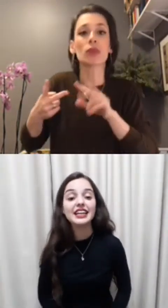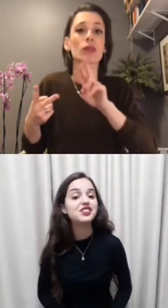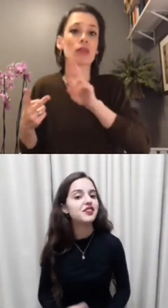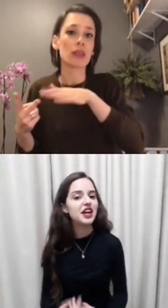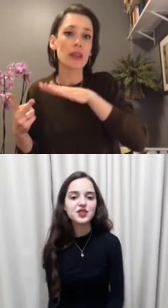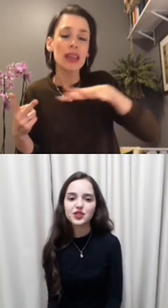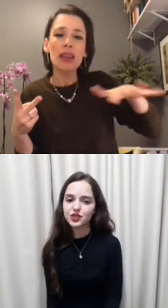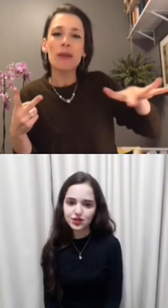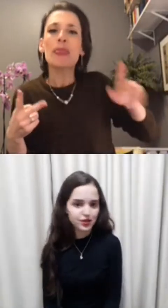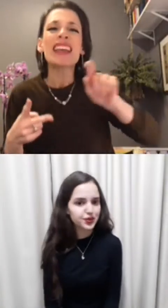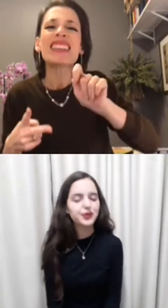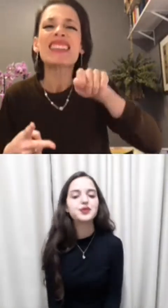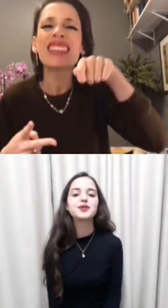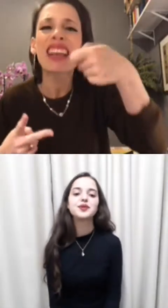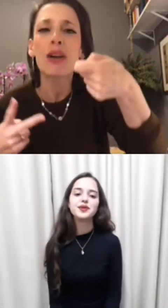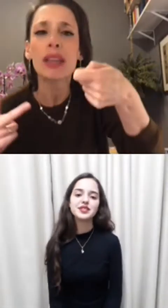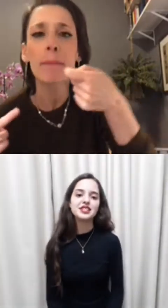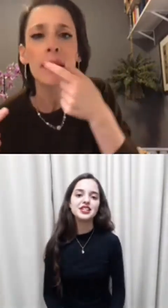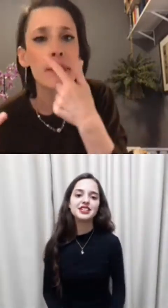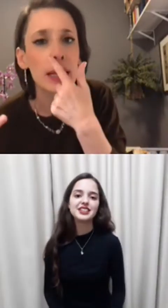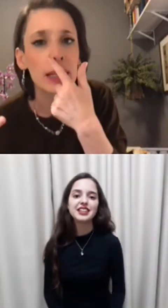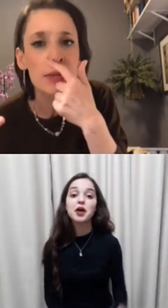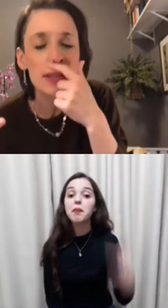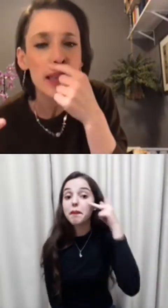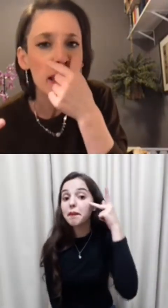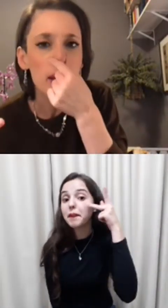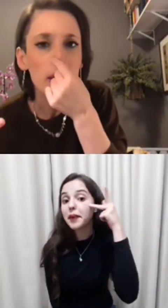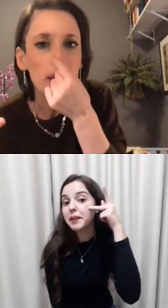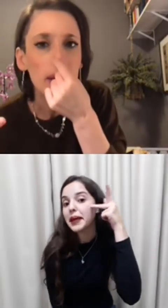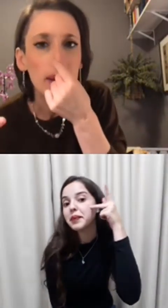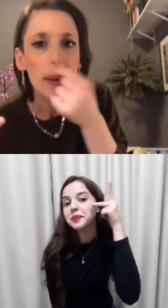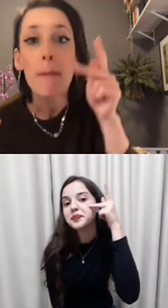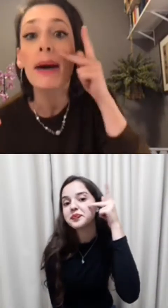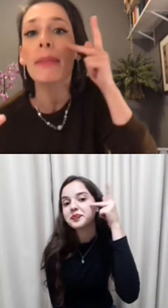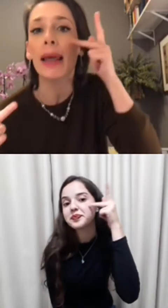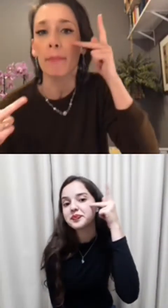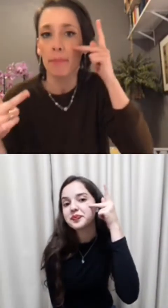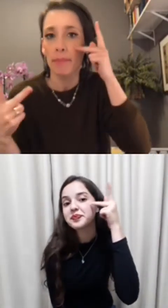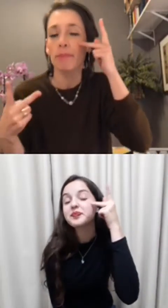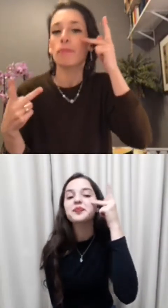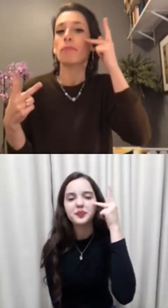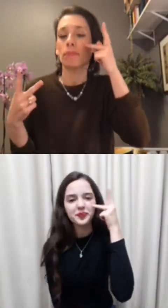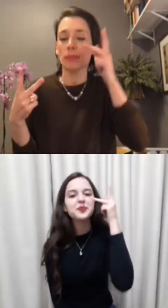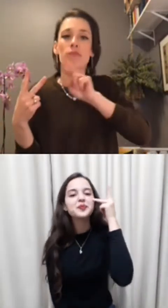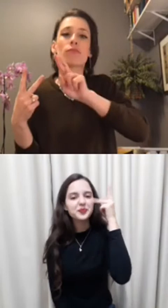em diversos outros O cursos. da Pamela, não sei. Pamela, Pamela.